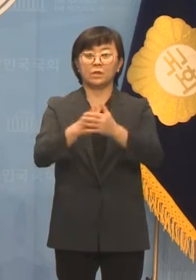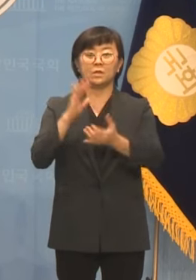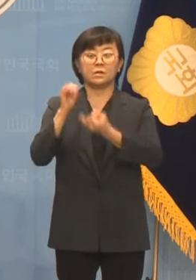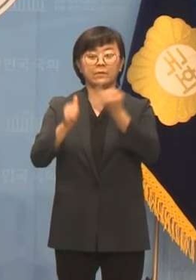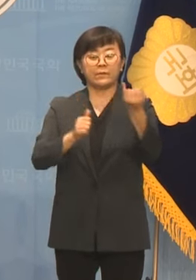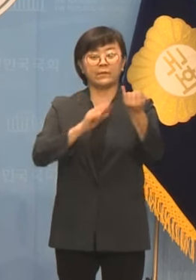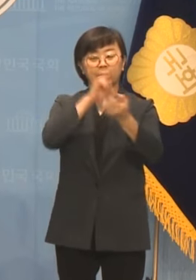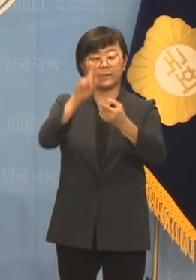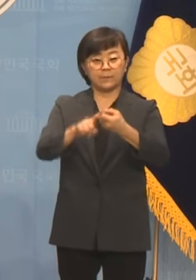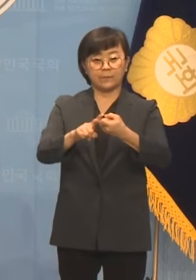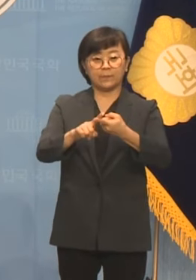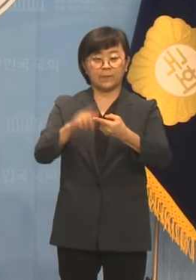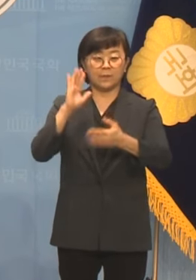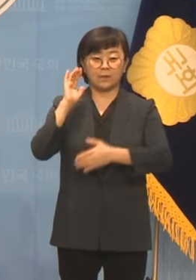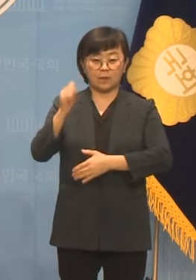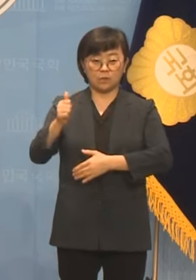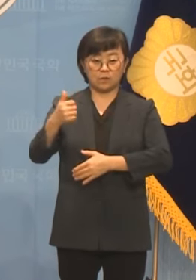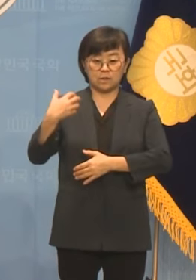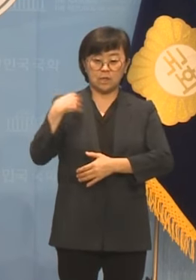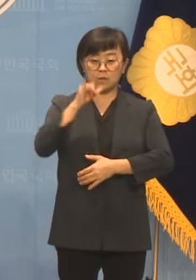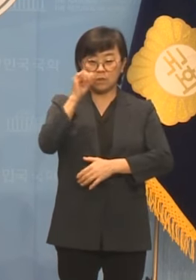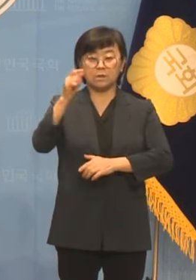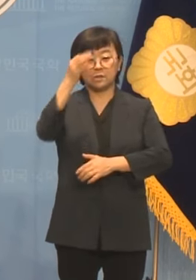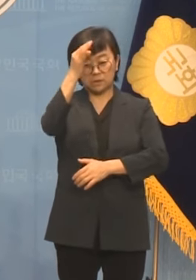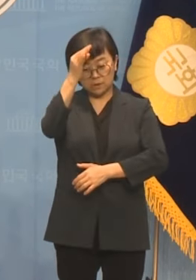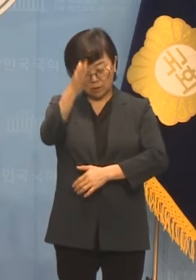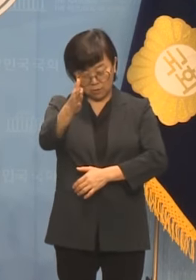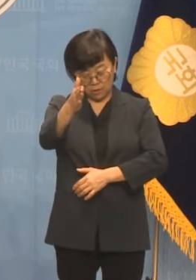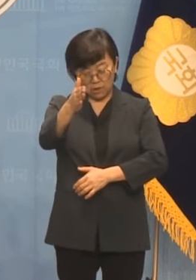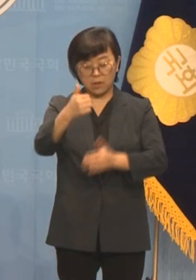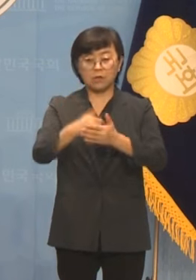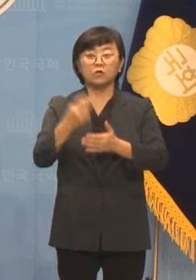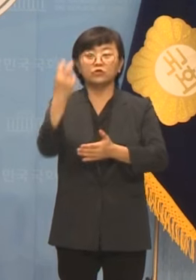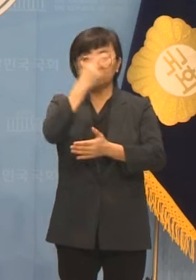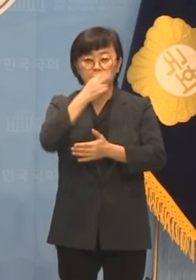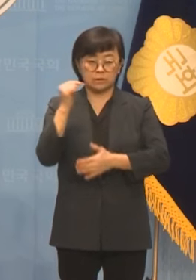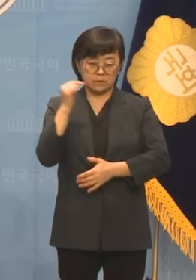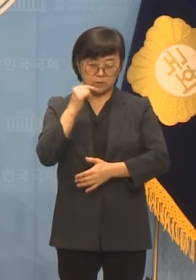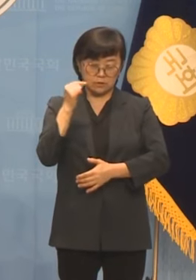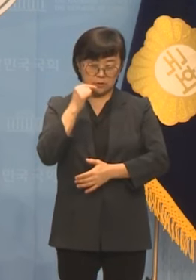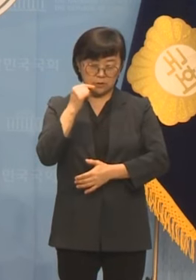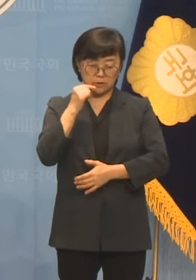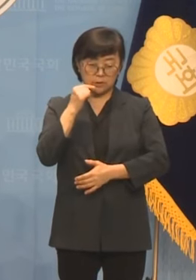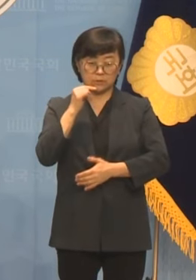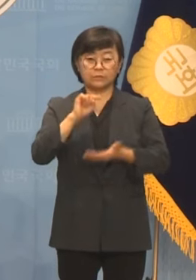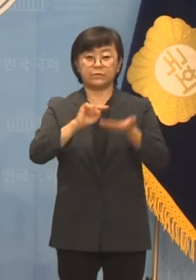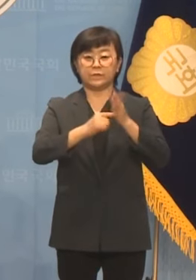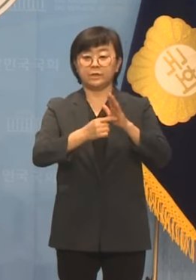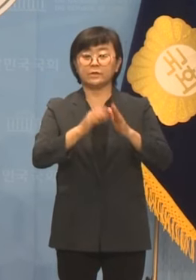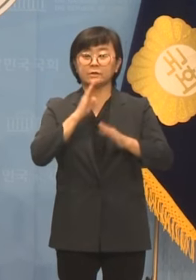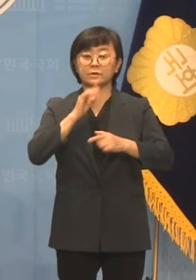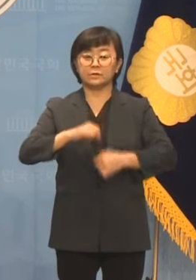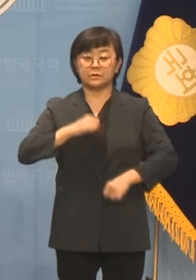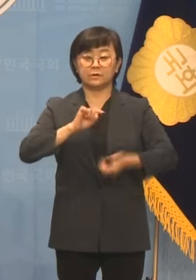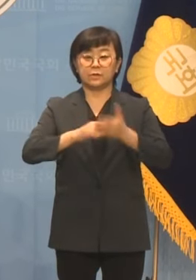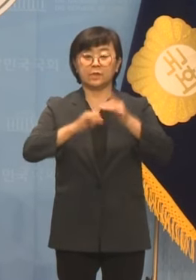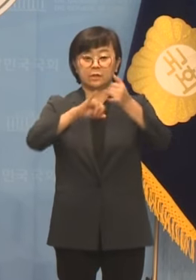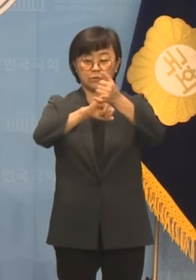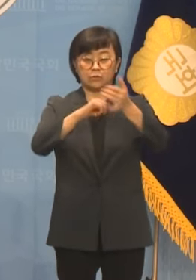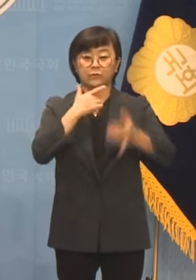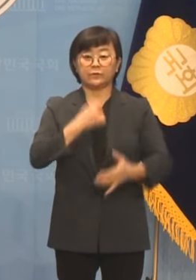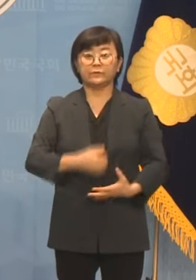여사 의욕에 대한 대통령의 책임 있는 사과와 엄정한 수사를 통한 철저한 진상규명 약속을